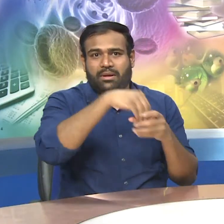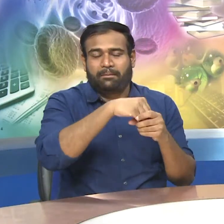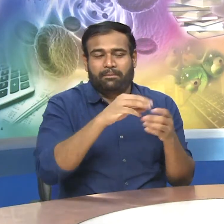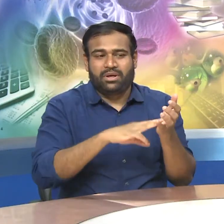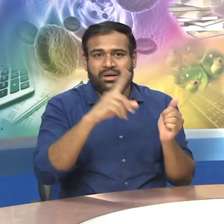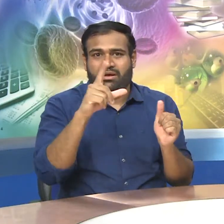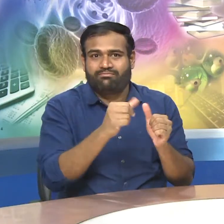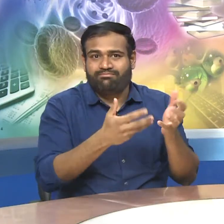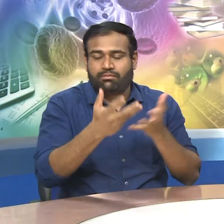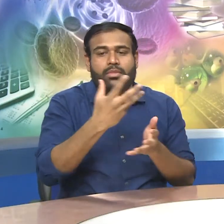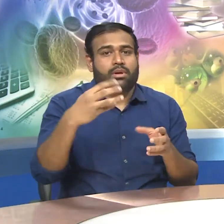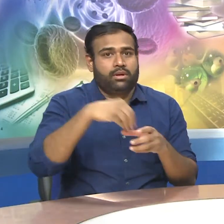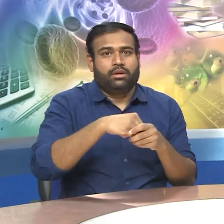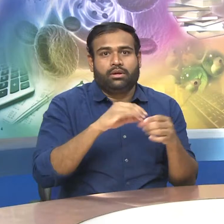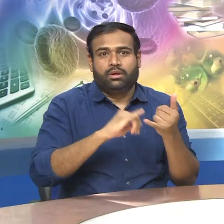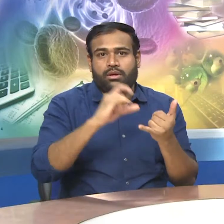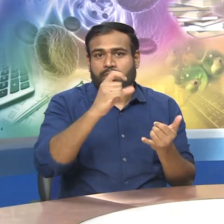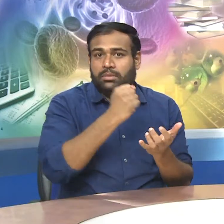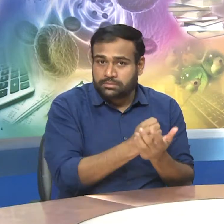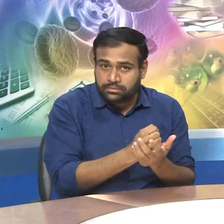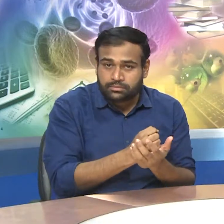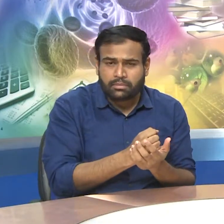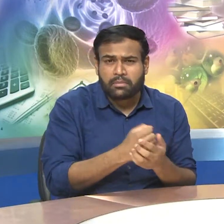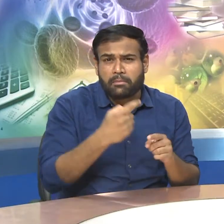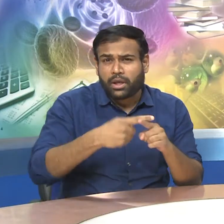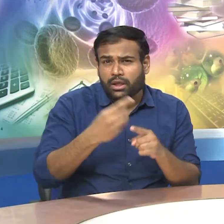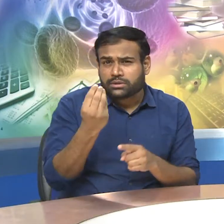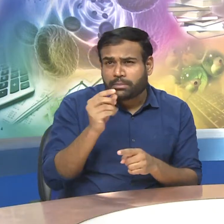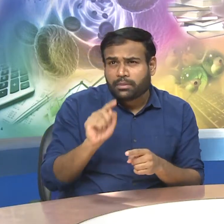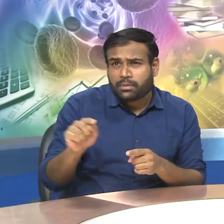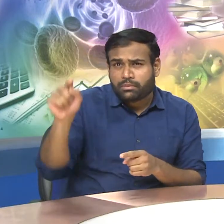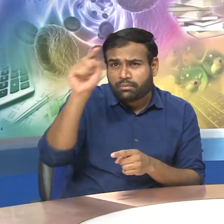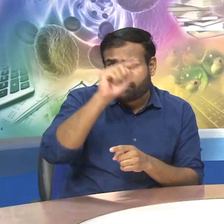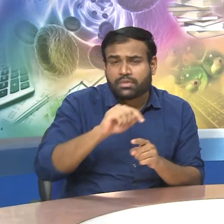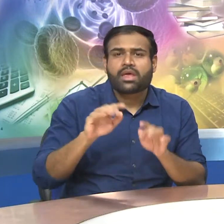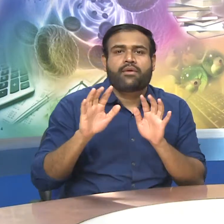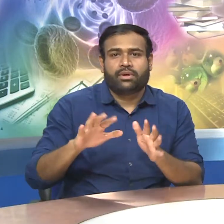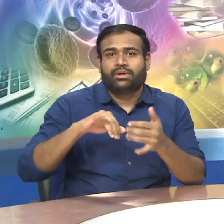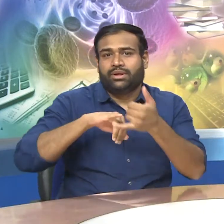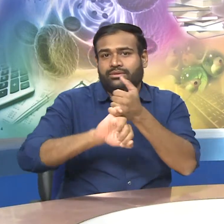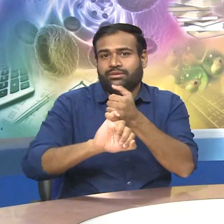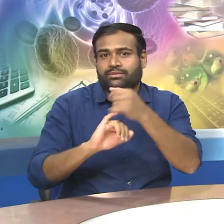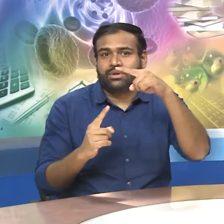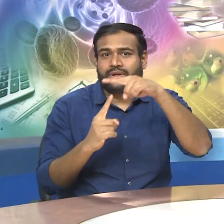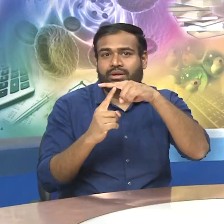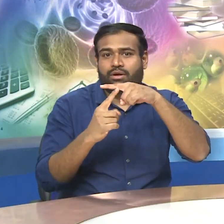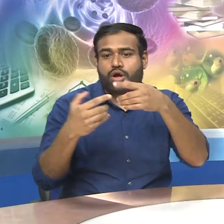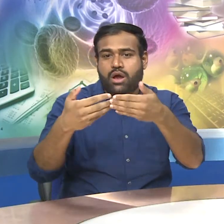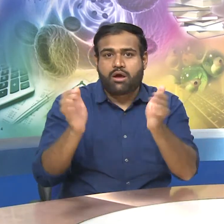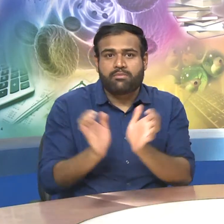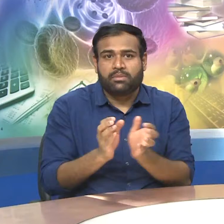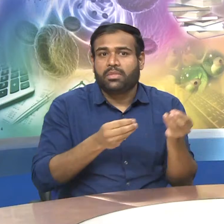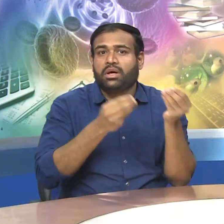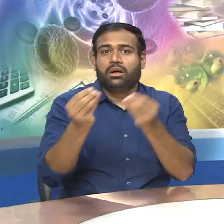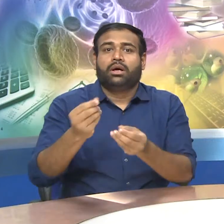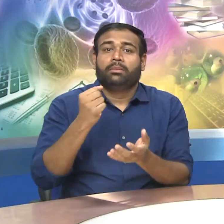This depends on population of these weaker section in the state. हर स्टेट में SC and STs के